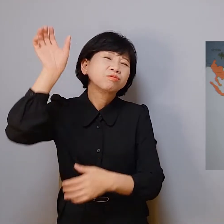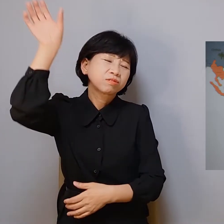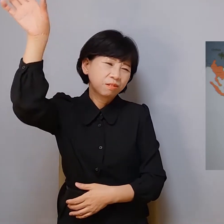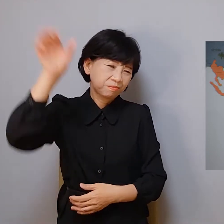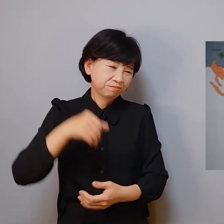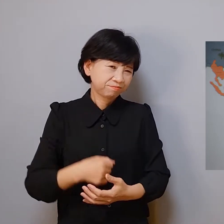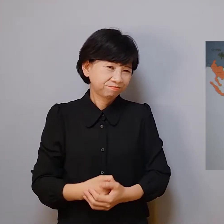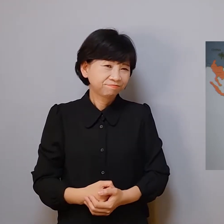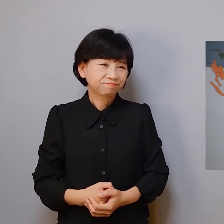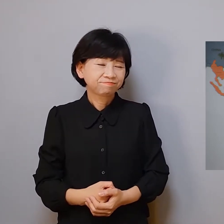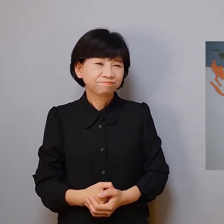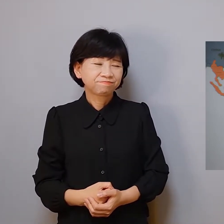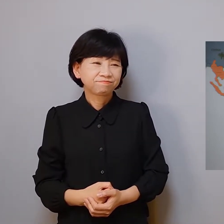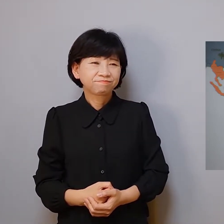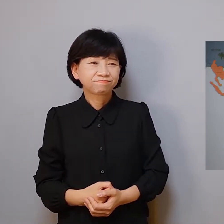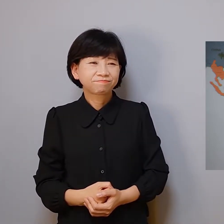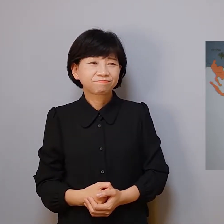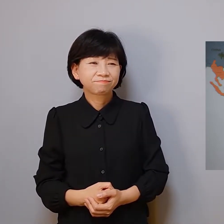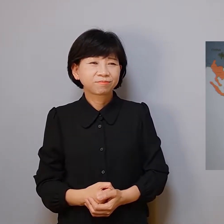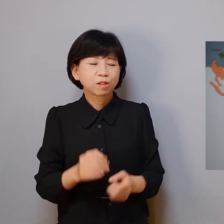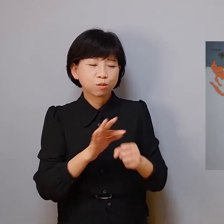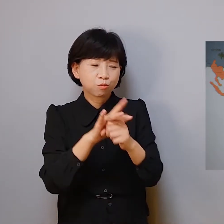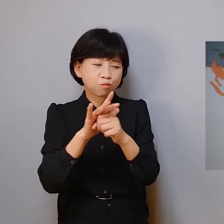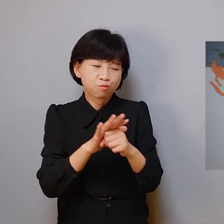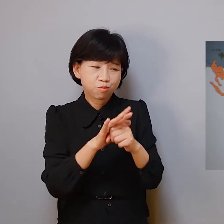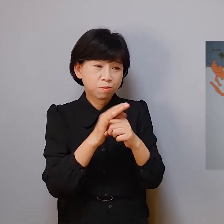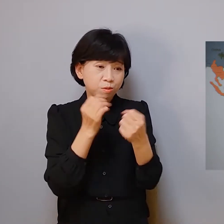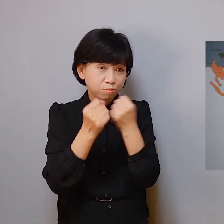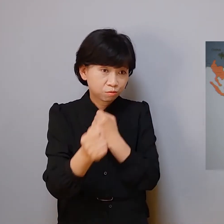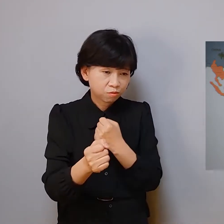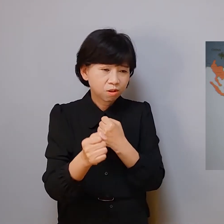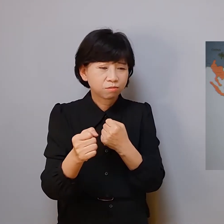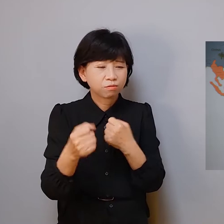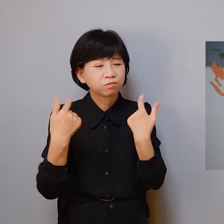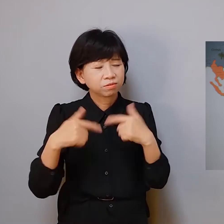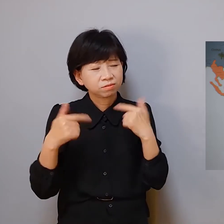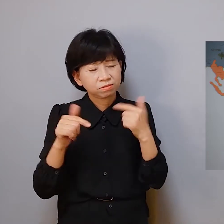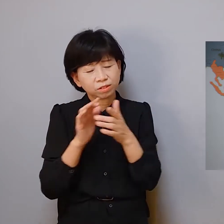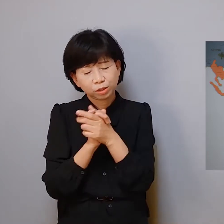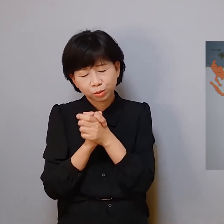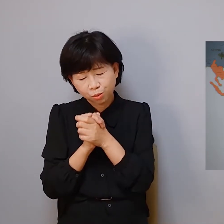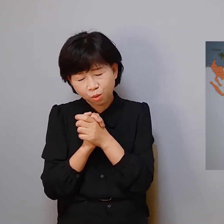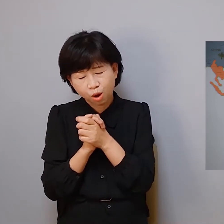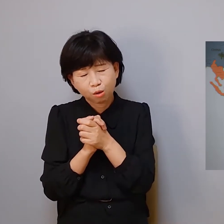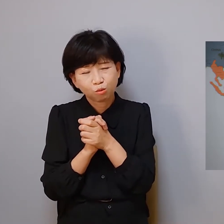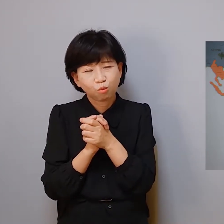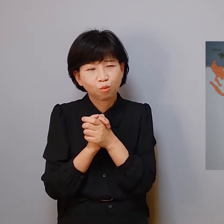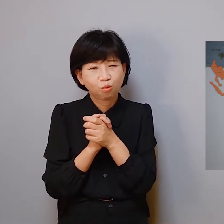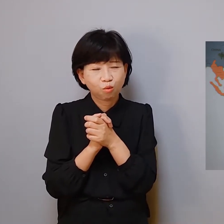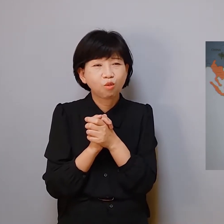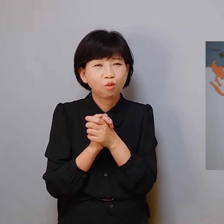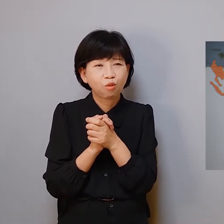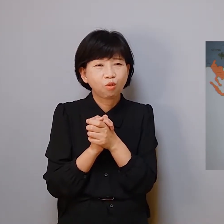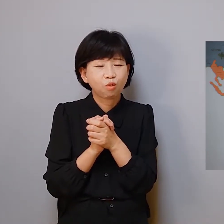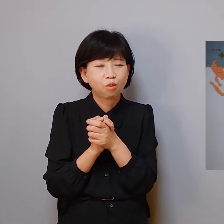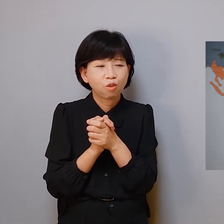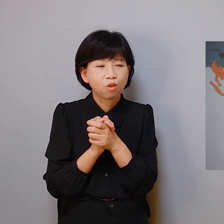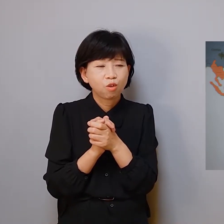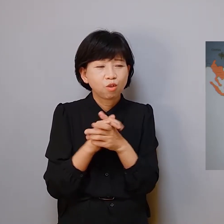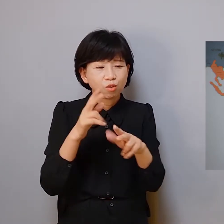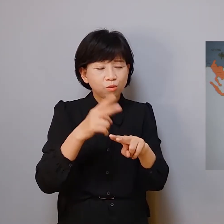코로나 기간에도 지금 매년 하고 있습니다. 기도하고 작정하고 기도하고 섬기고 또